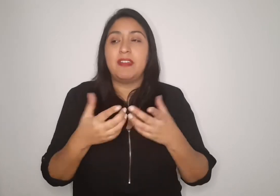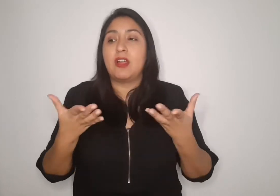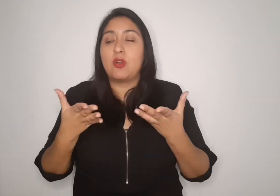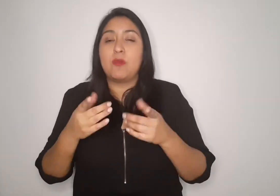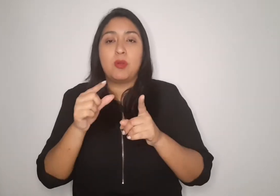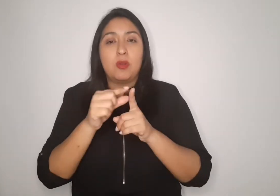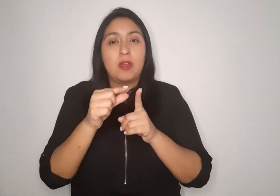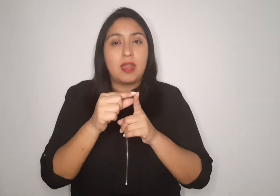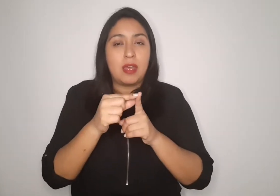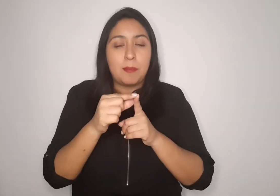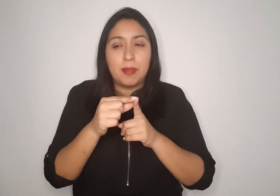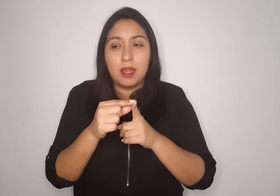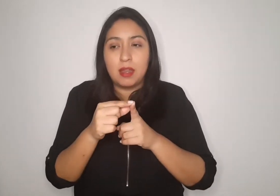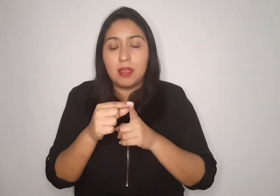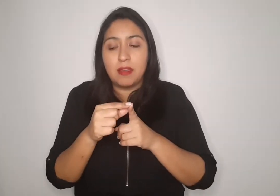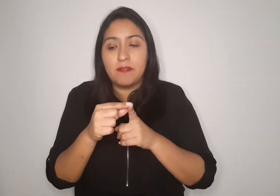palabras en